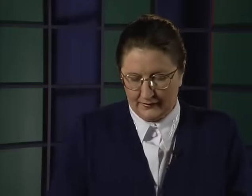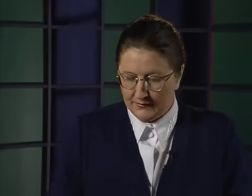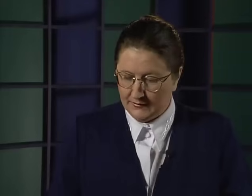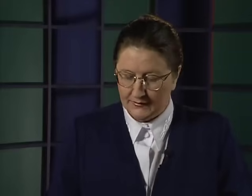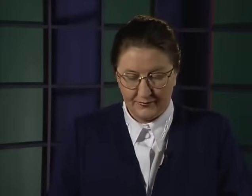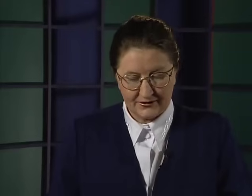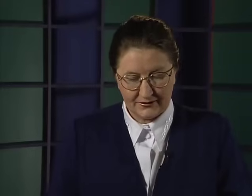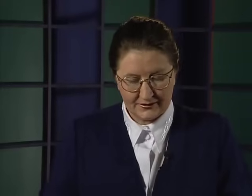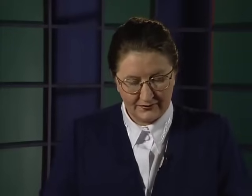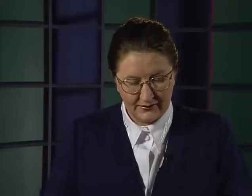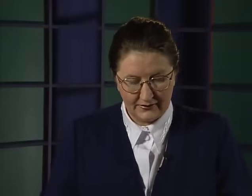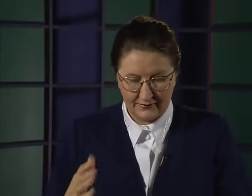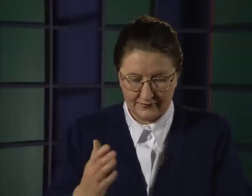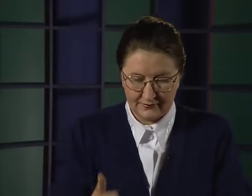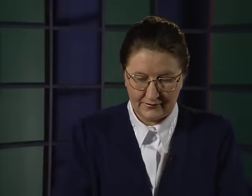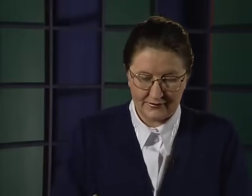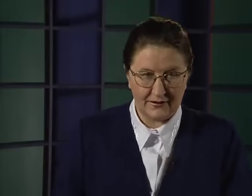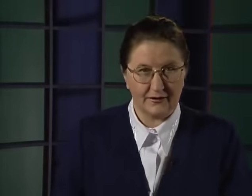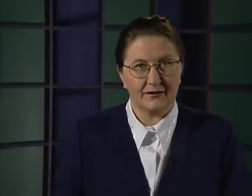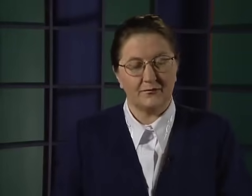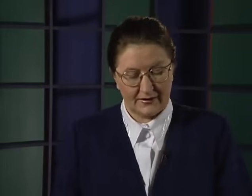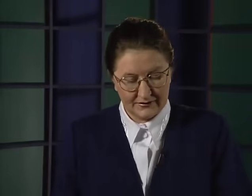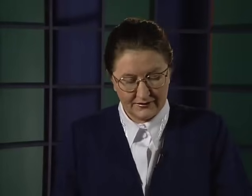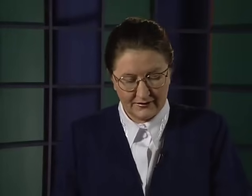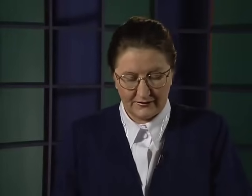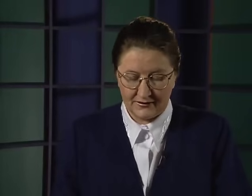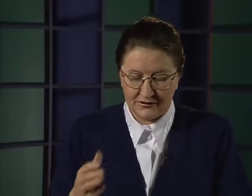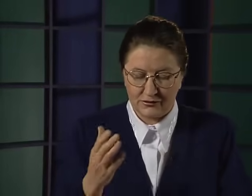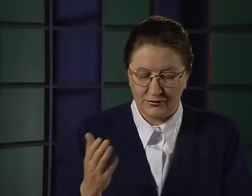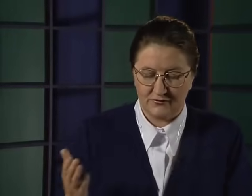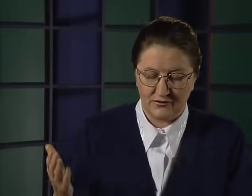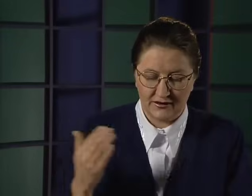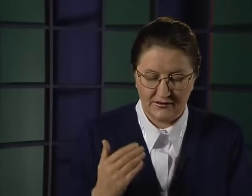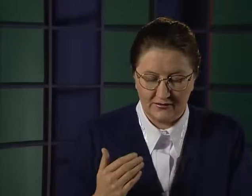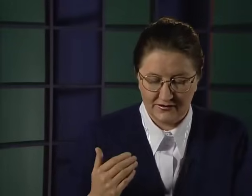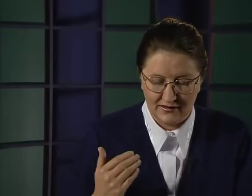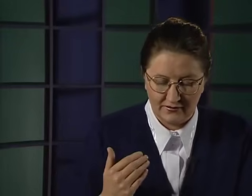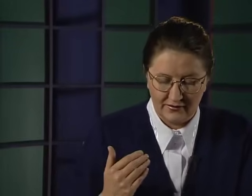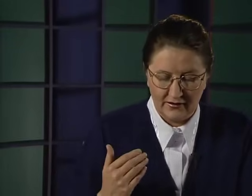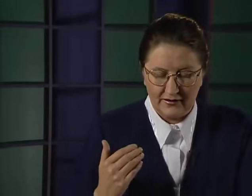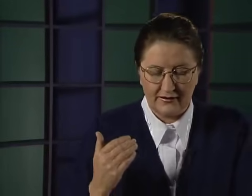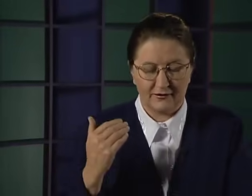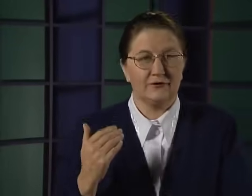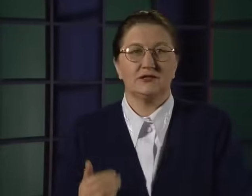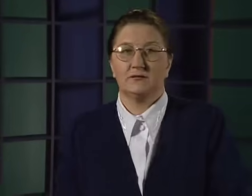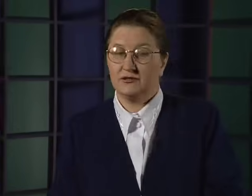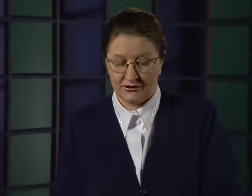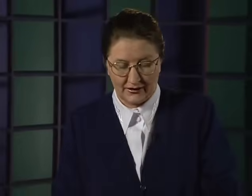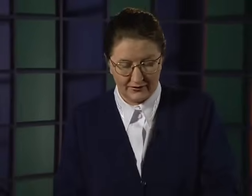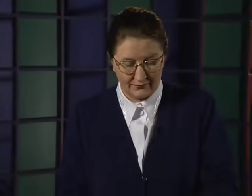И, пожалуйста, вы эти знаки, когда показываете, найдите сходство между дактильными знаками и графическим начертанием